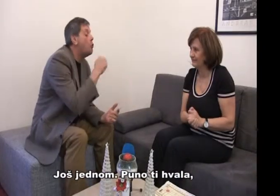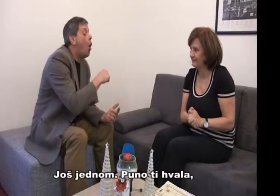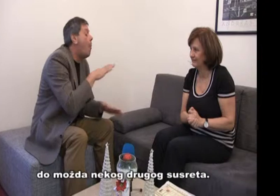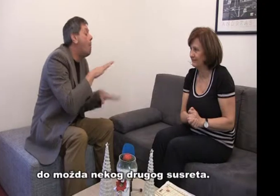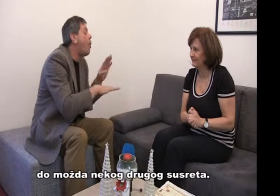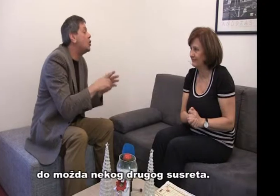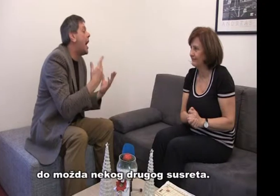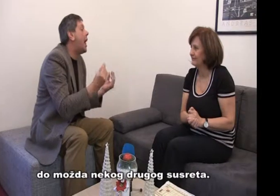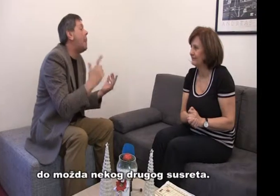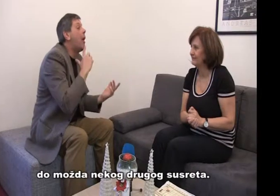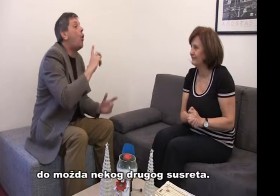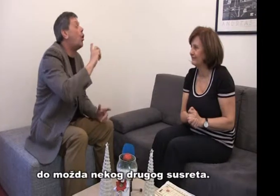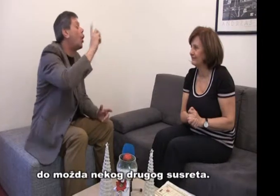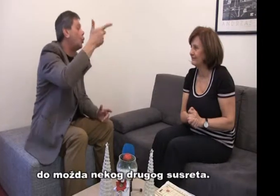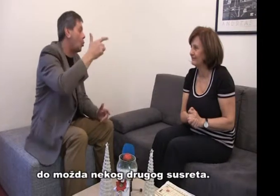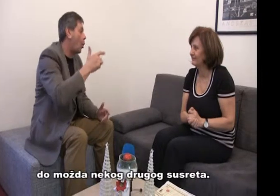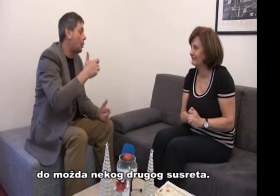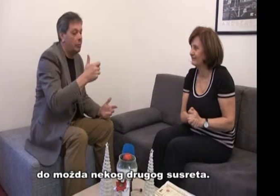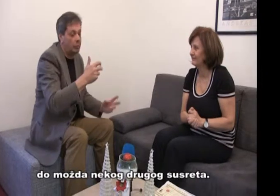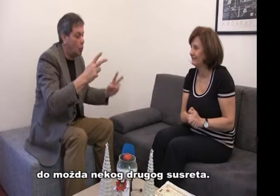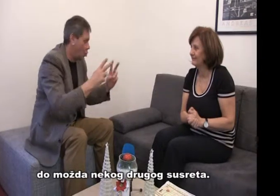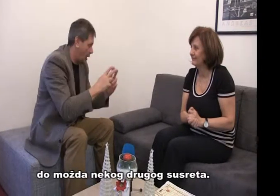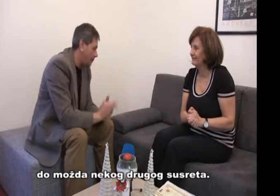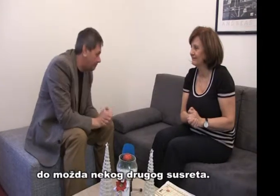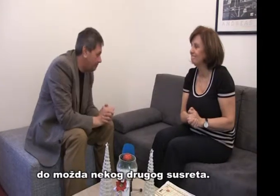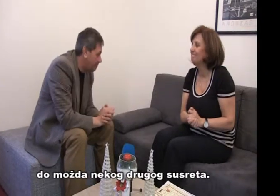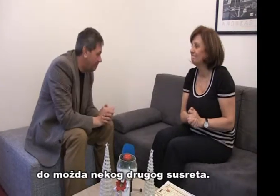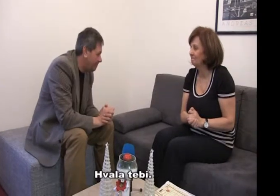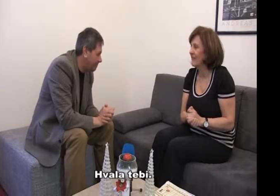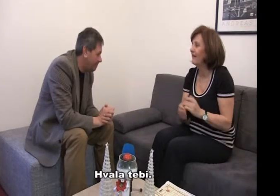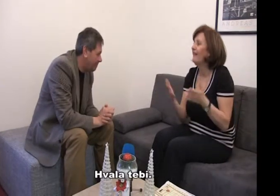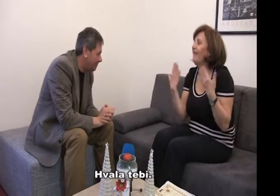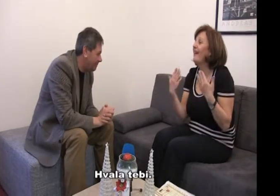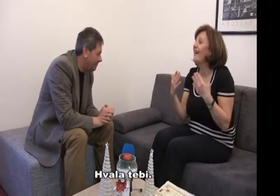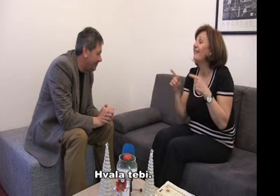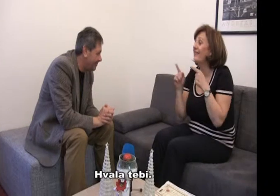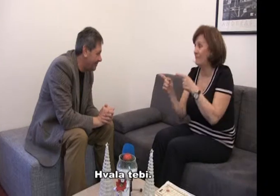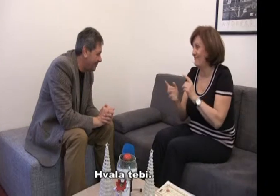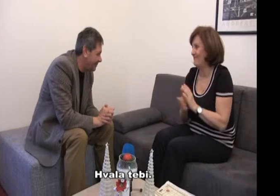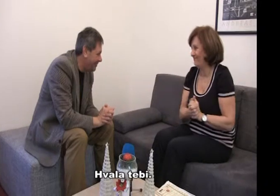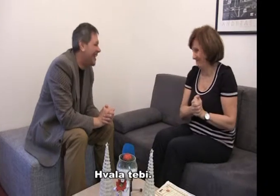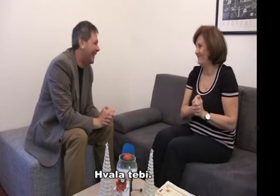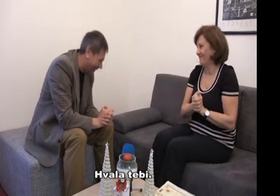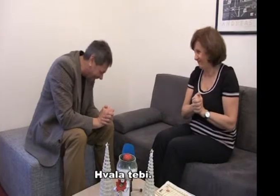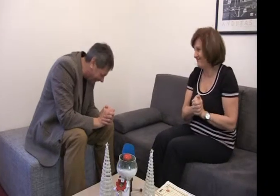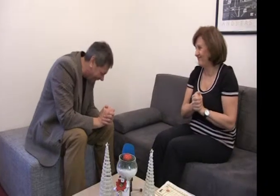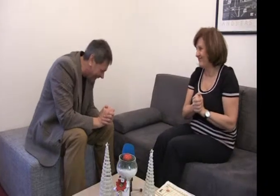do možda nekog drugog susreta. Hvala tebi.